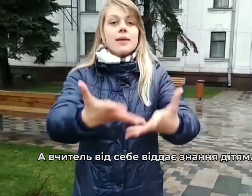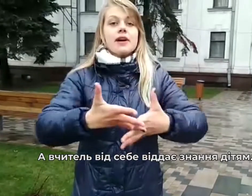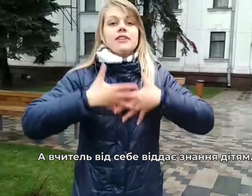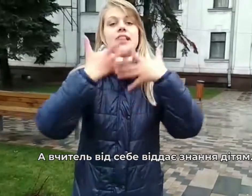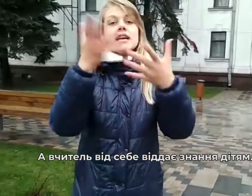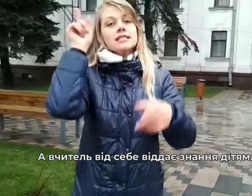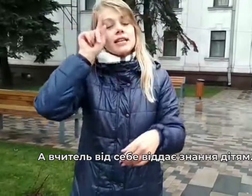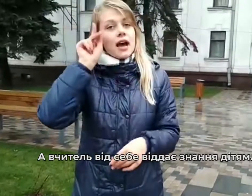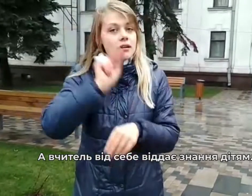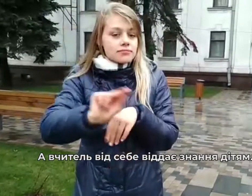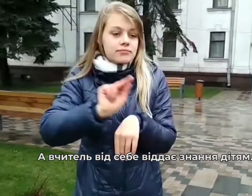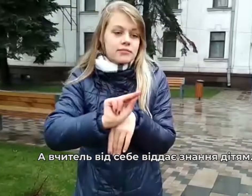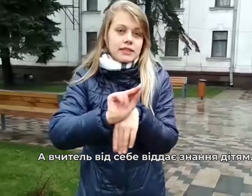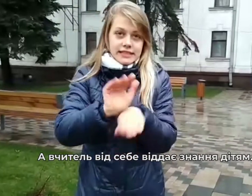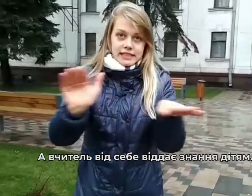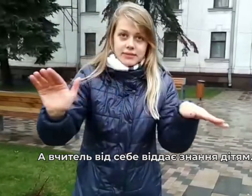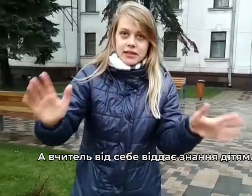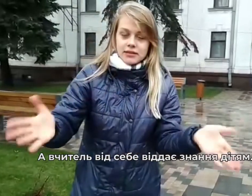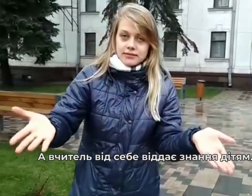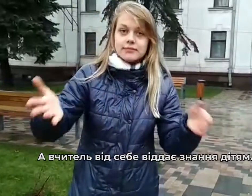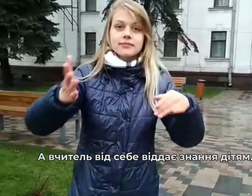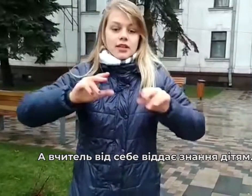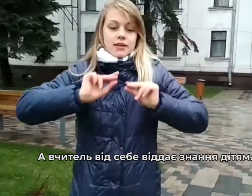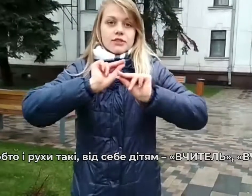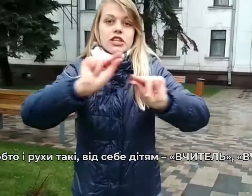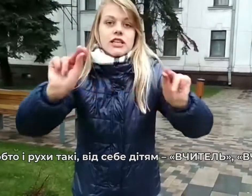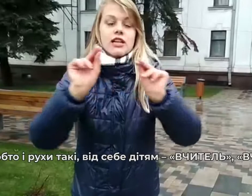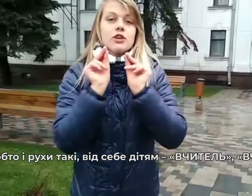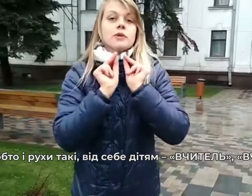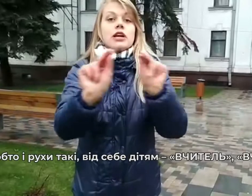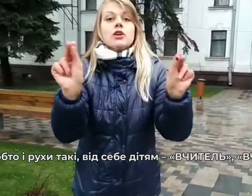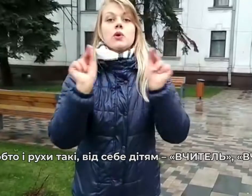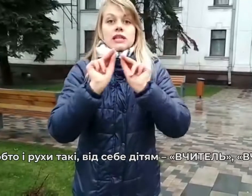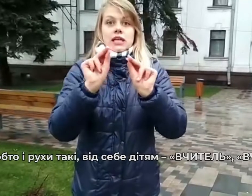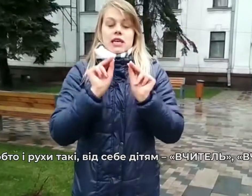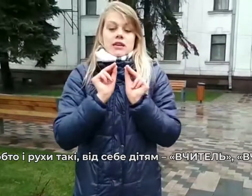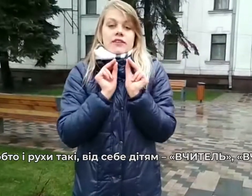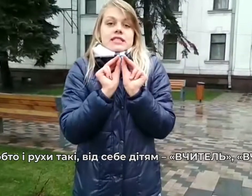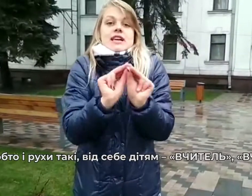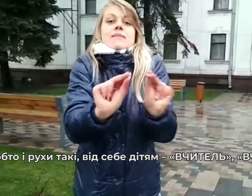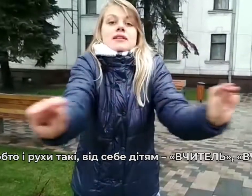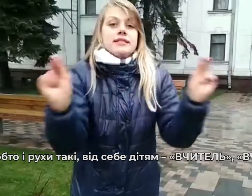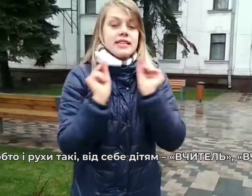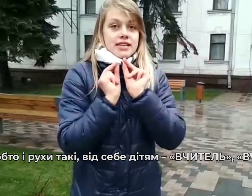себе віддає знання дітям, так? Вчитель. Тобто і рухи такі. Від себе, дітям,